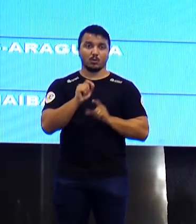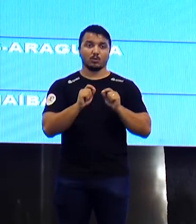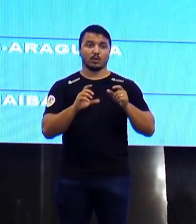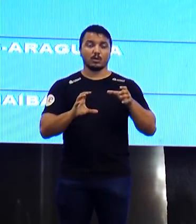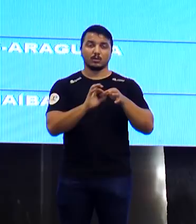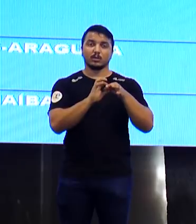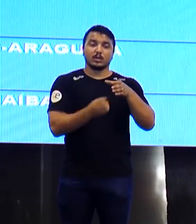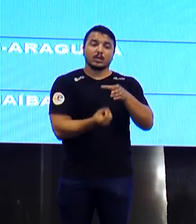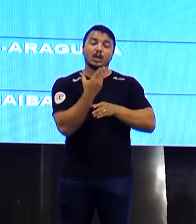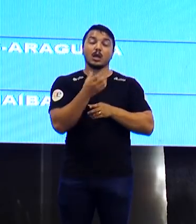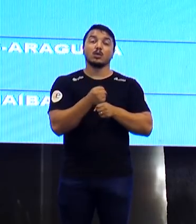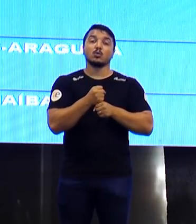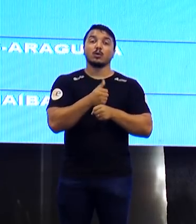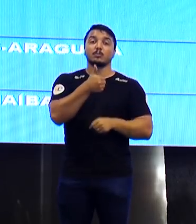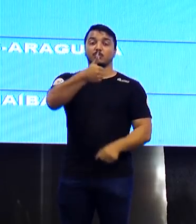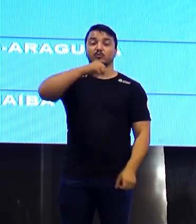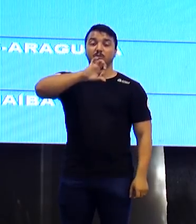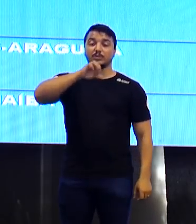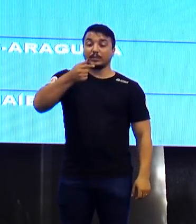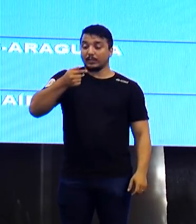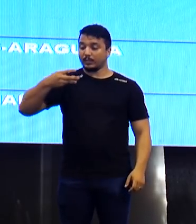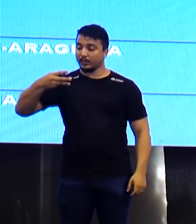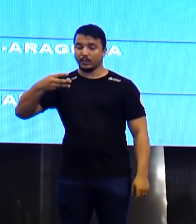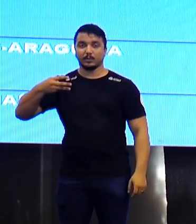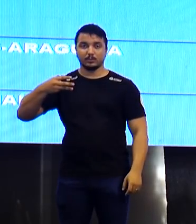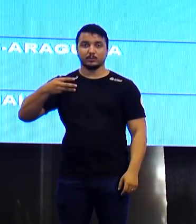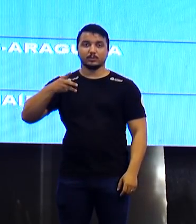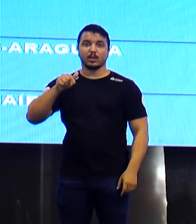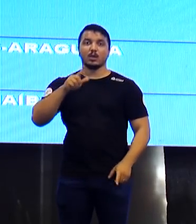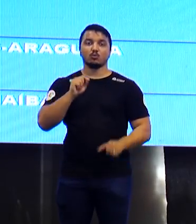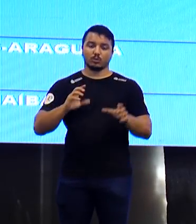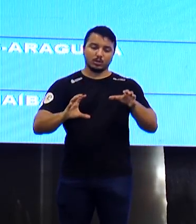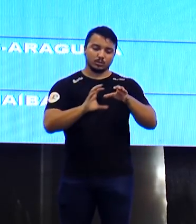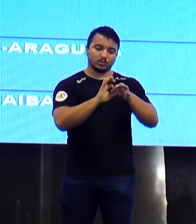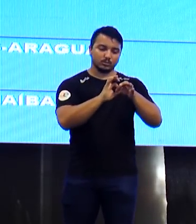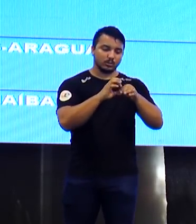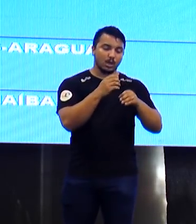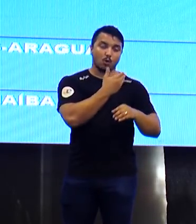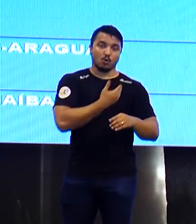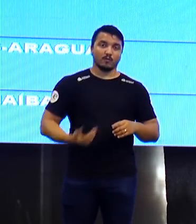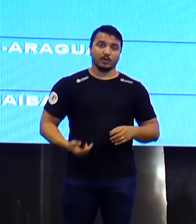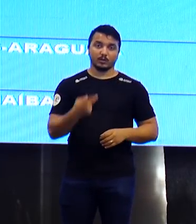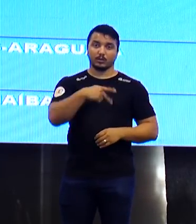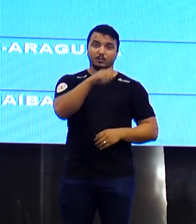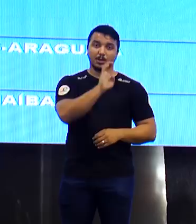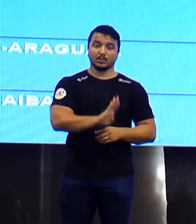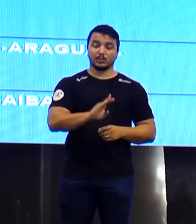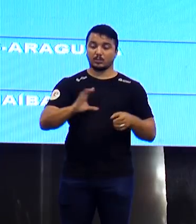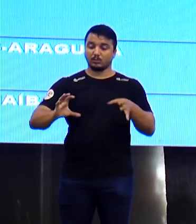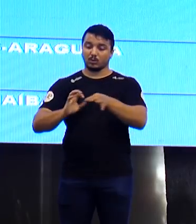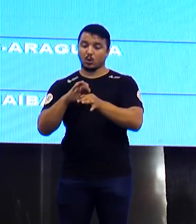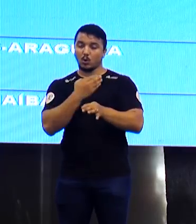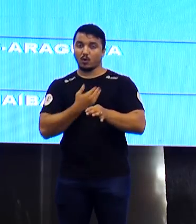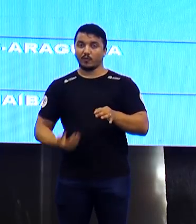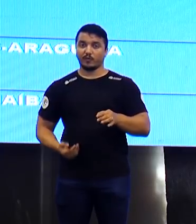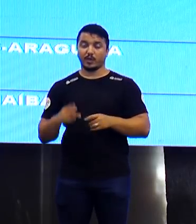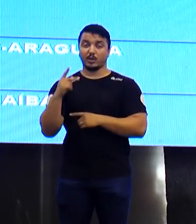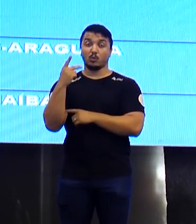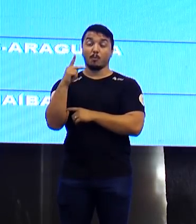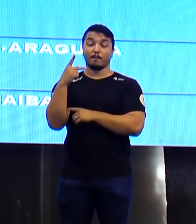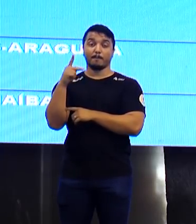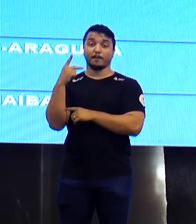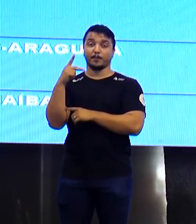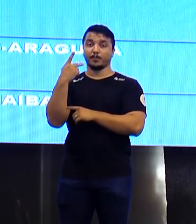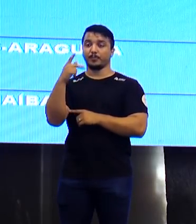Itaipu foi criada em 1973, numa associação entre o governo brasileiro e o governo paraguaio, entre o governo de Médici